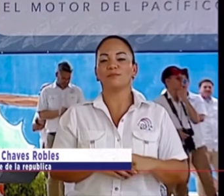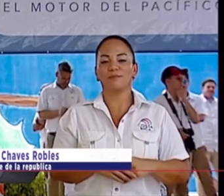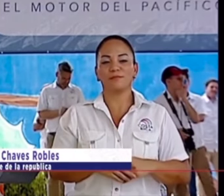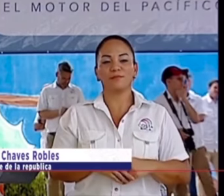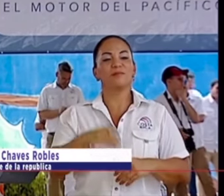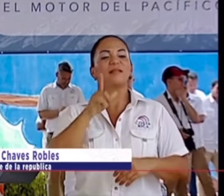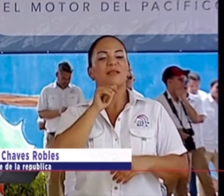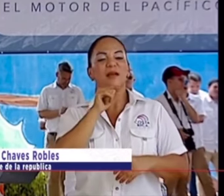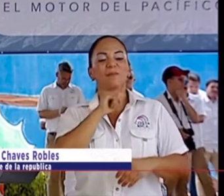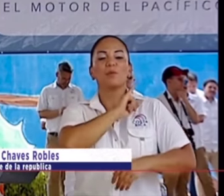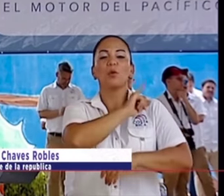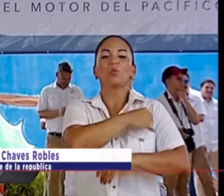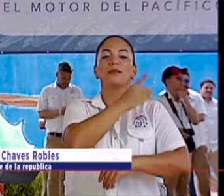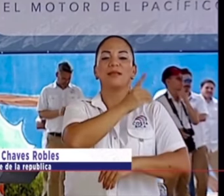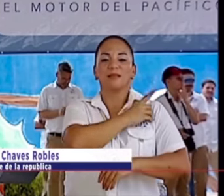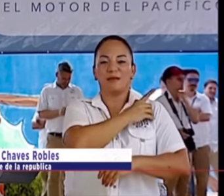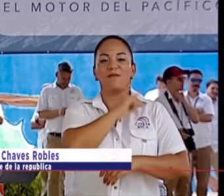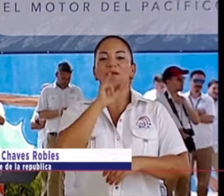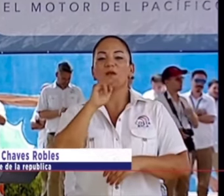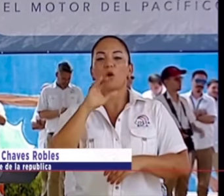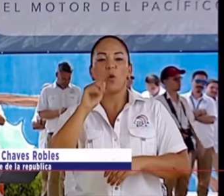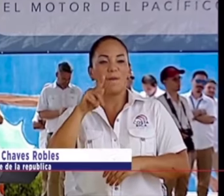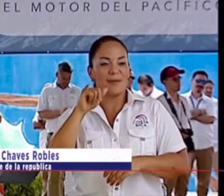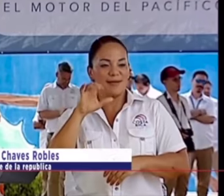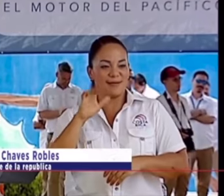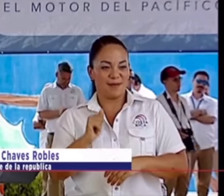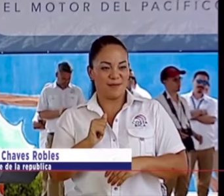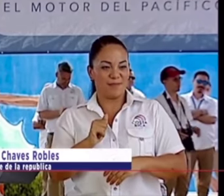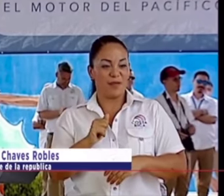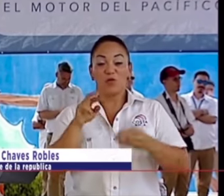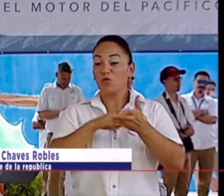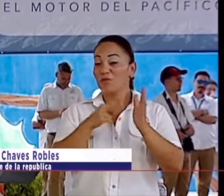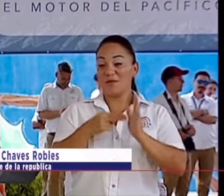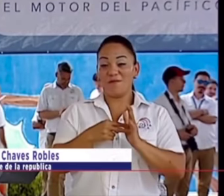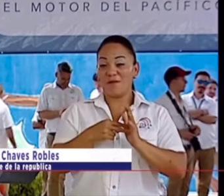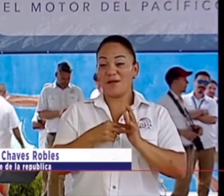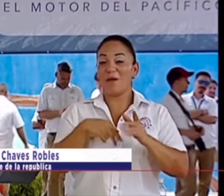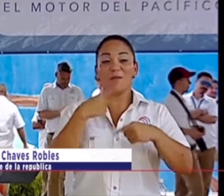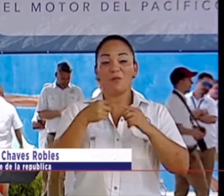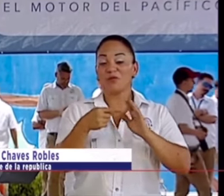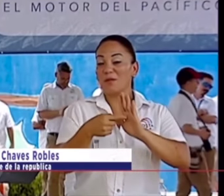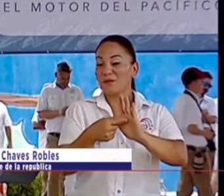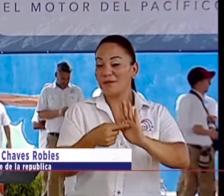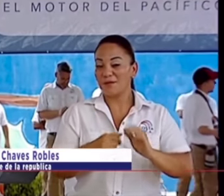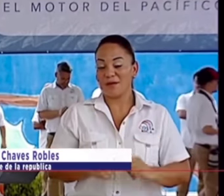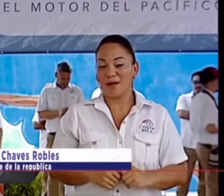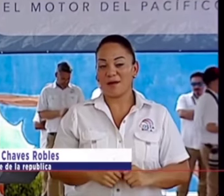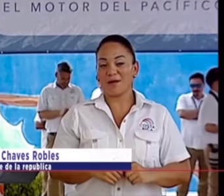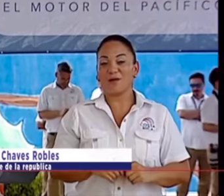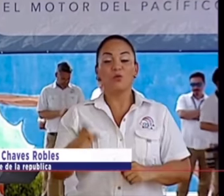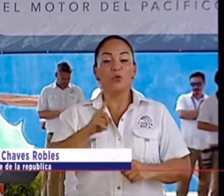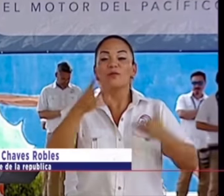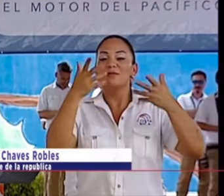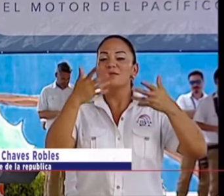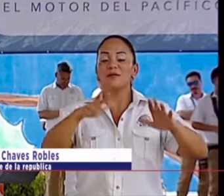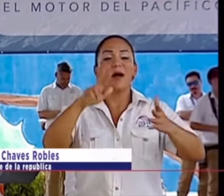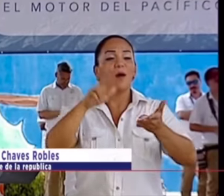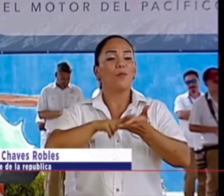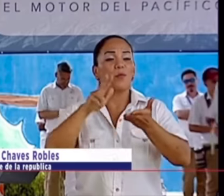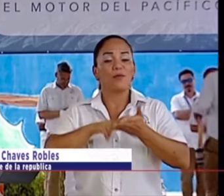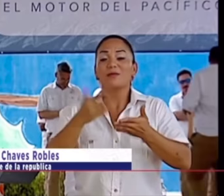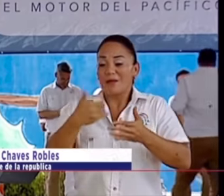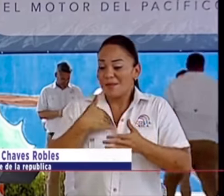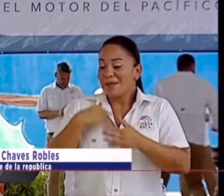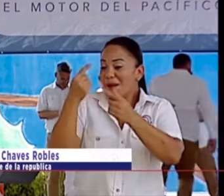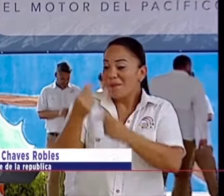por la junta directiva de encopesca no es que se los vamos a presentar ya están aprobados si tienen